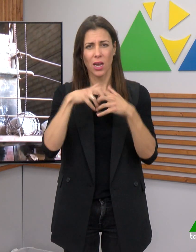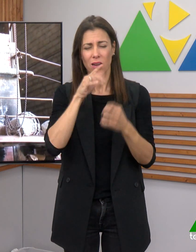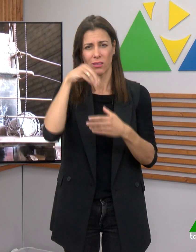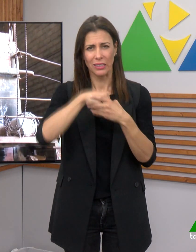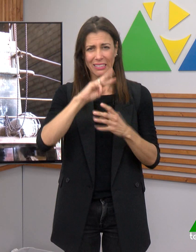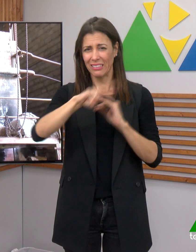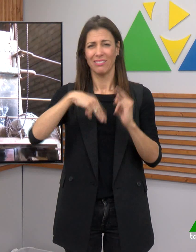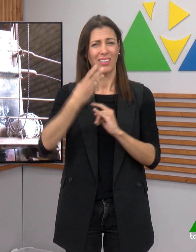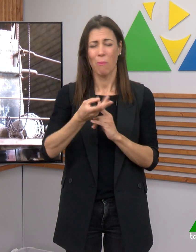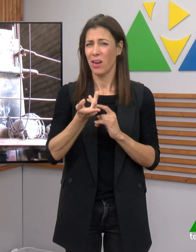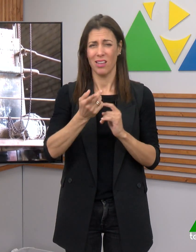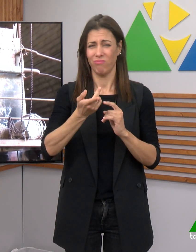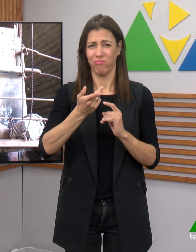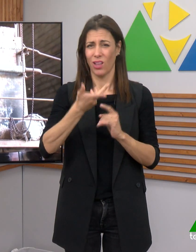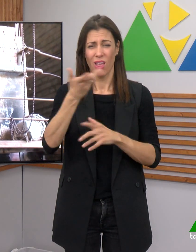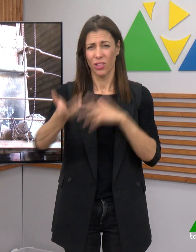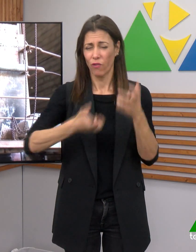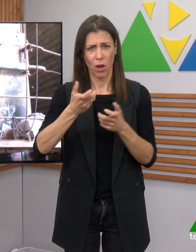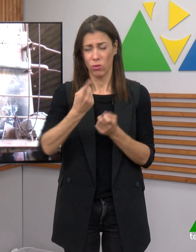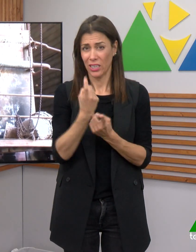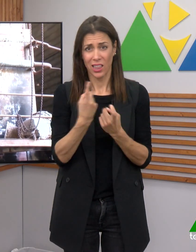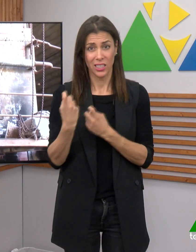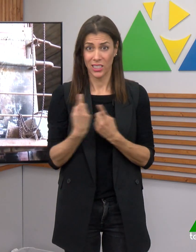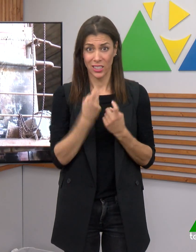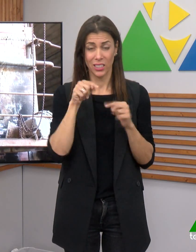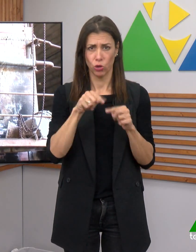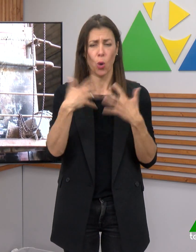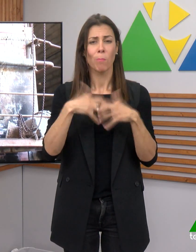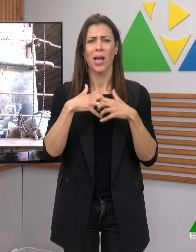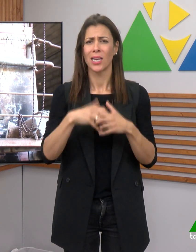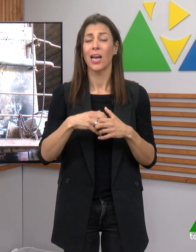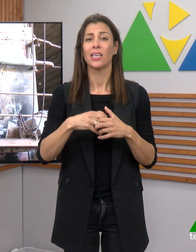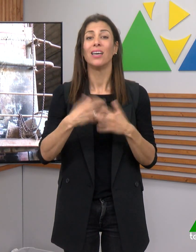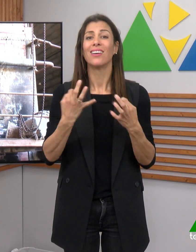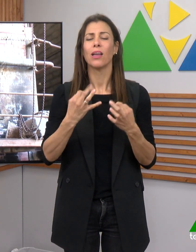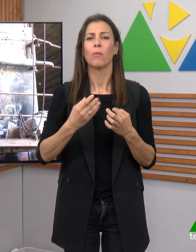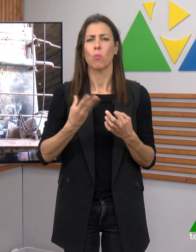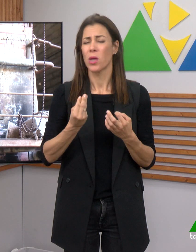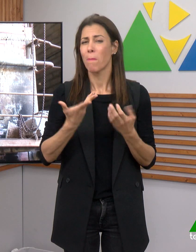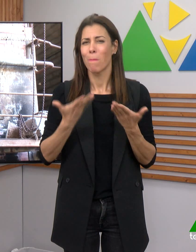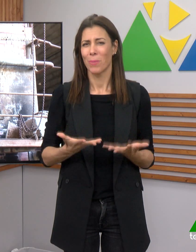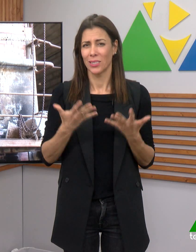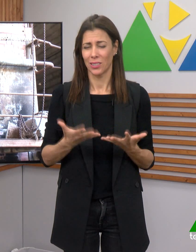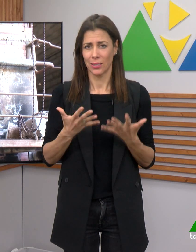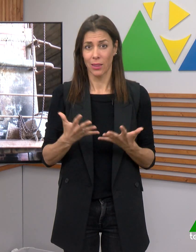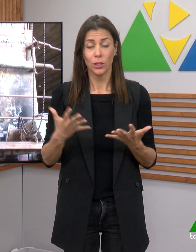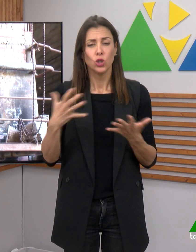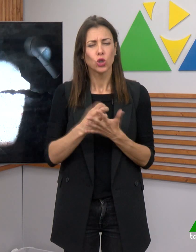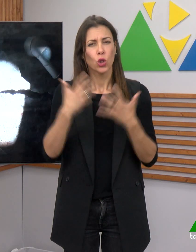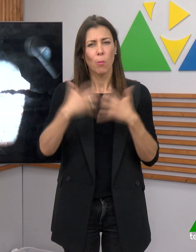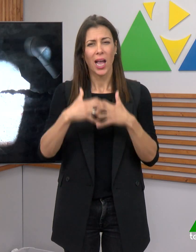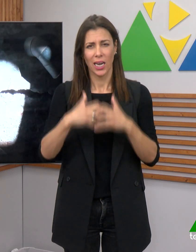efecto, centrifugadoras, etcétera, que necesita. Es una maquinaria muy pesada, casi todo una maquinaria muy pesada